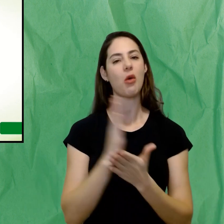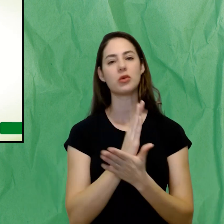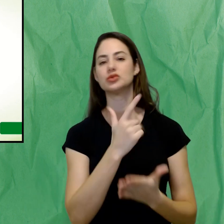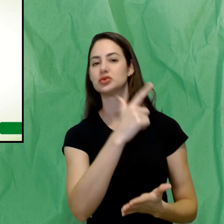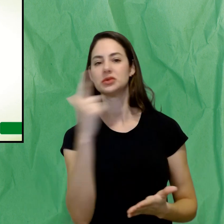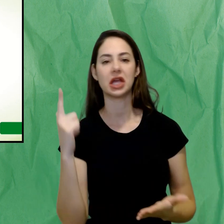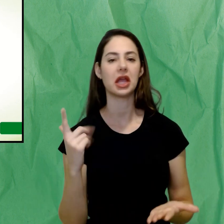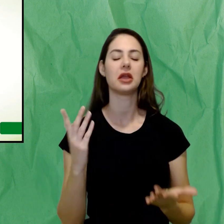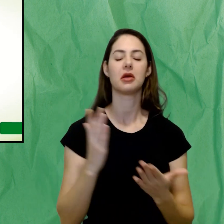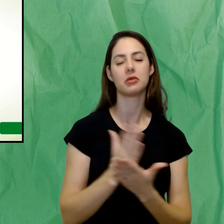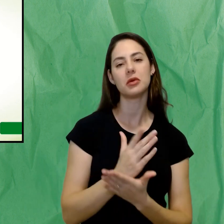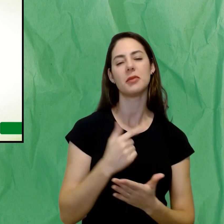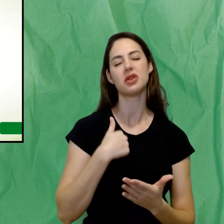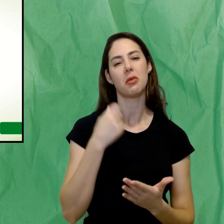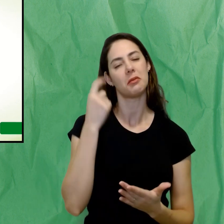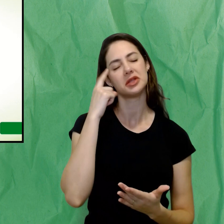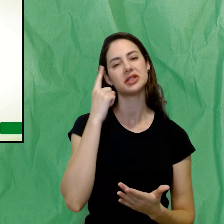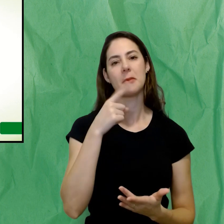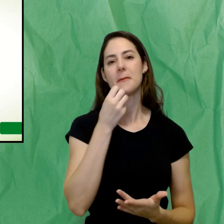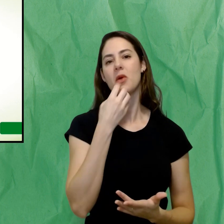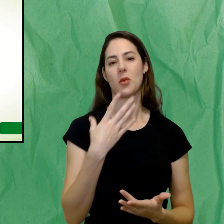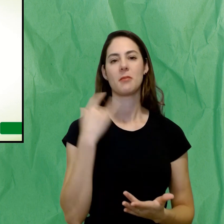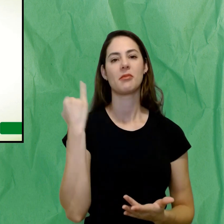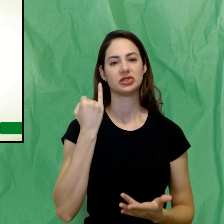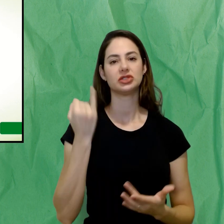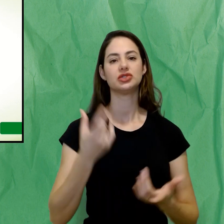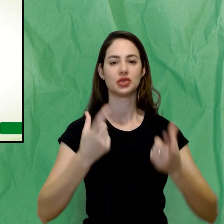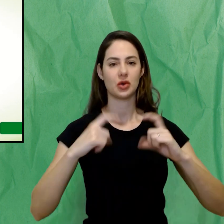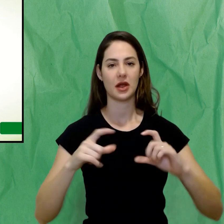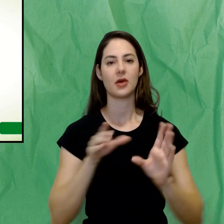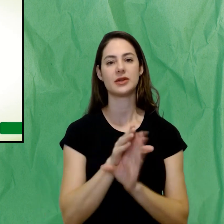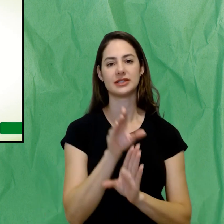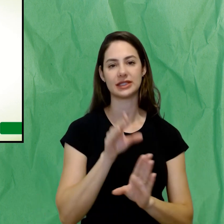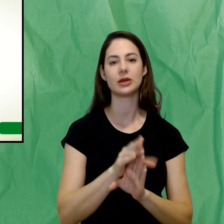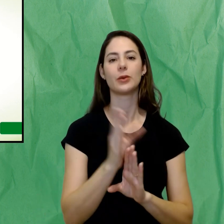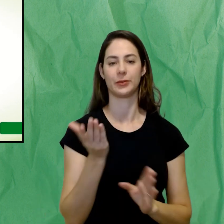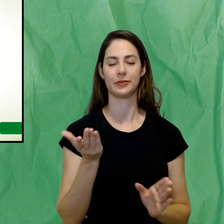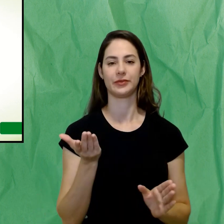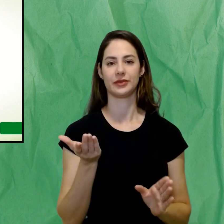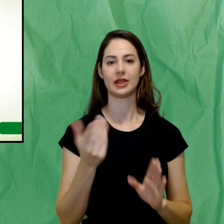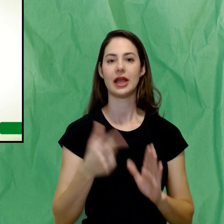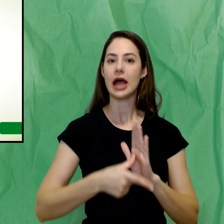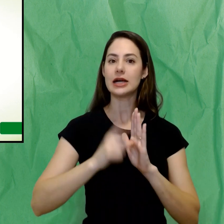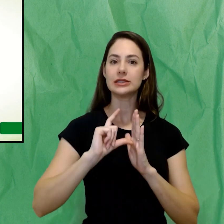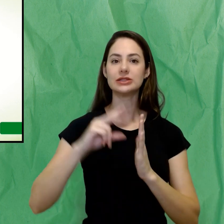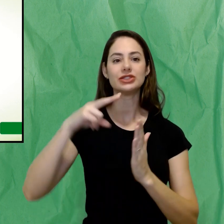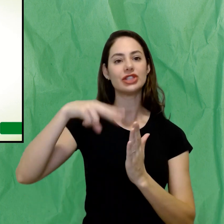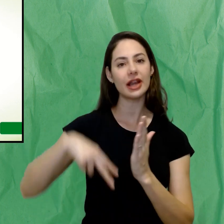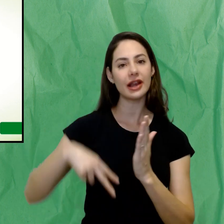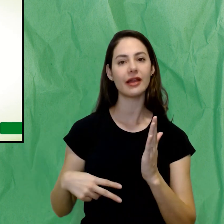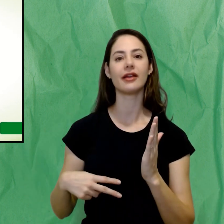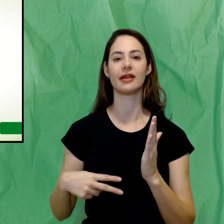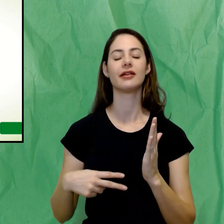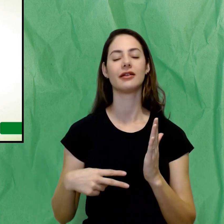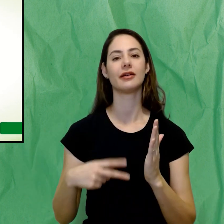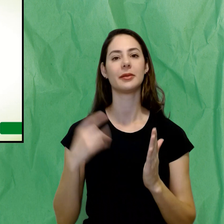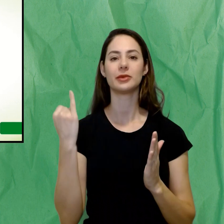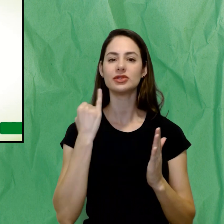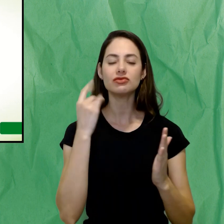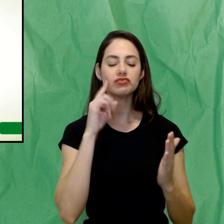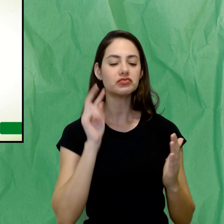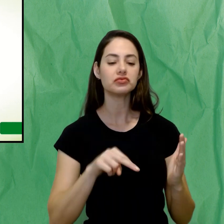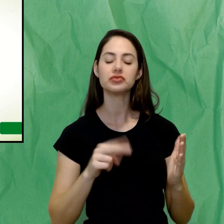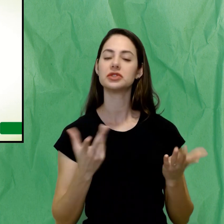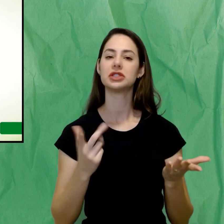não trazem essa recomendação, mas eu acho bastante interessante, porque muitas pessoas antes de ler qualquer obra, eles geralmente